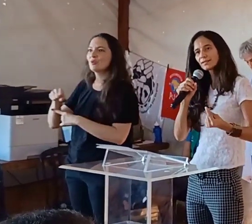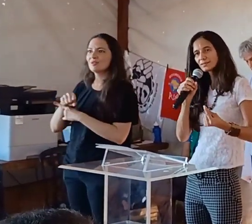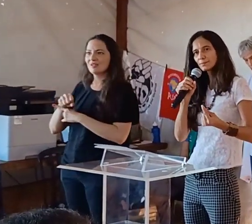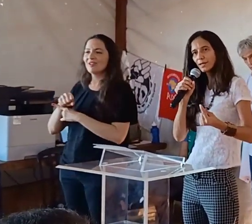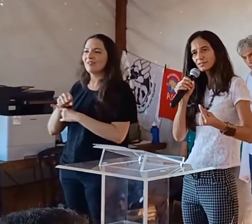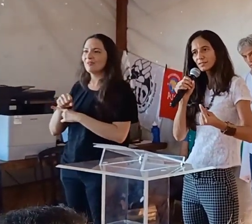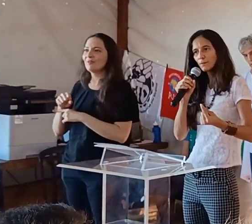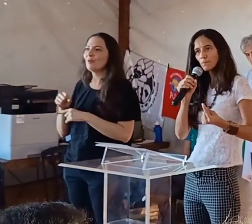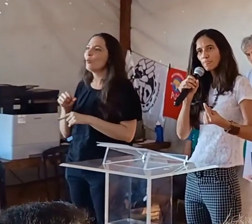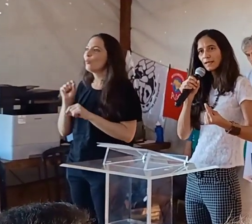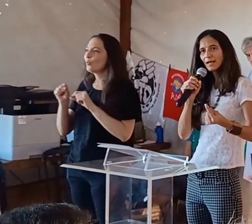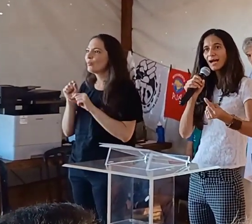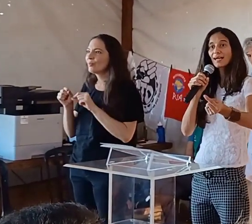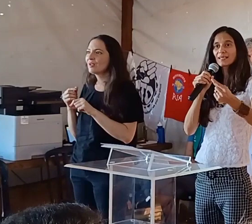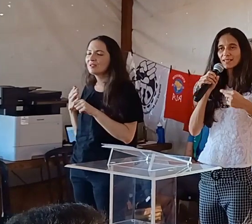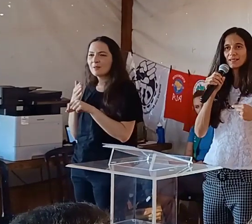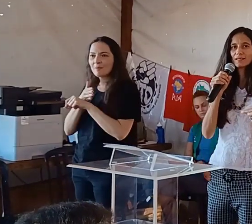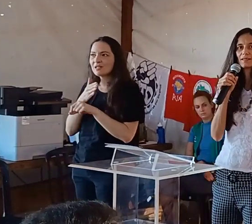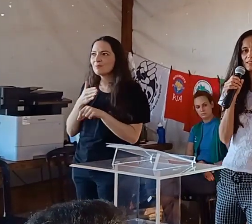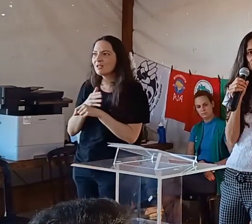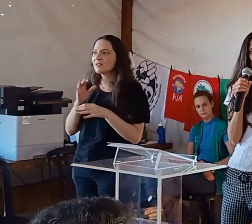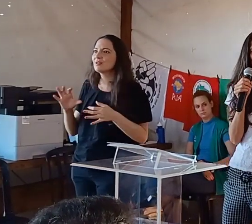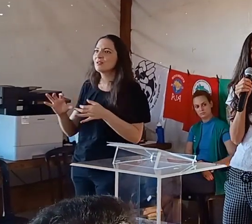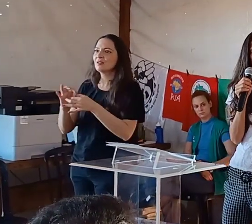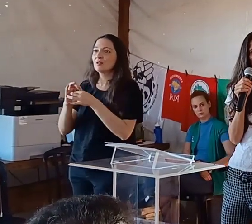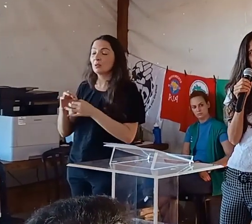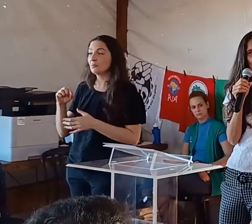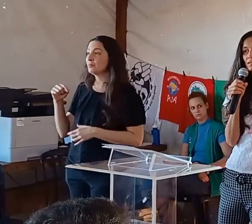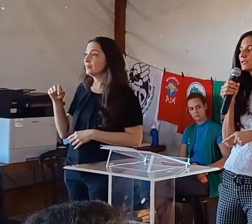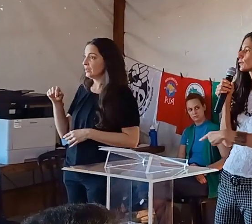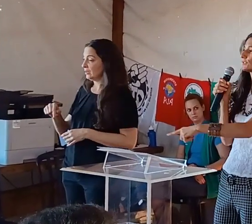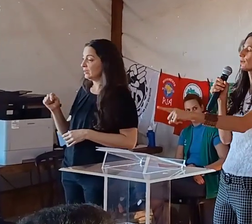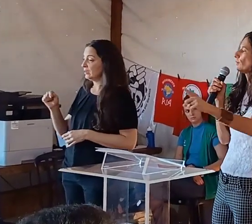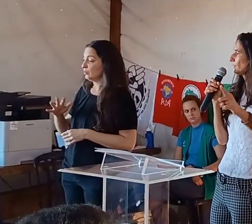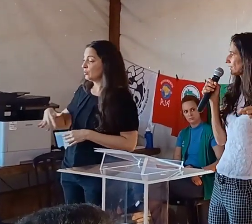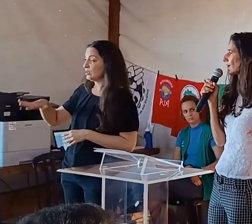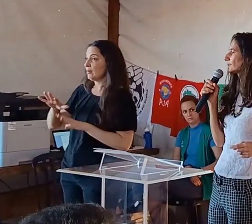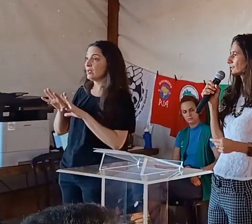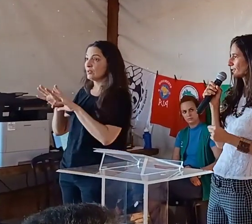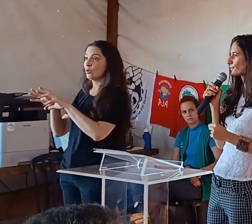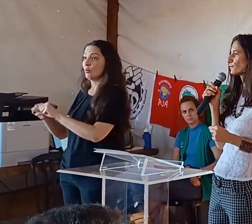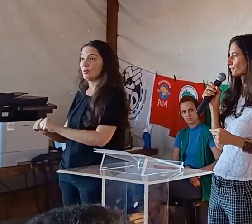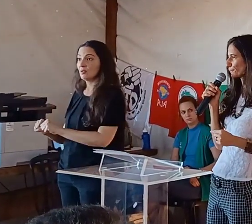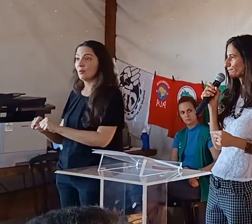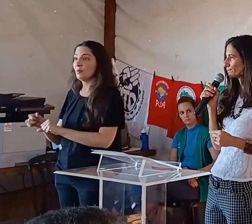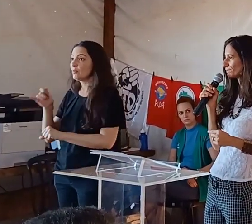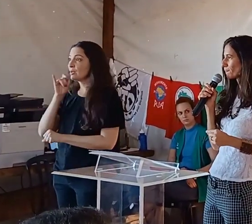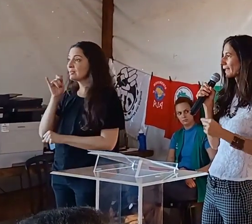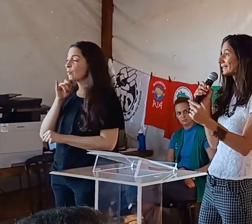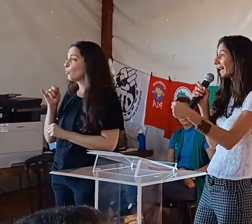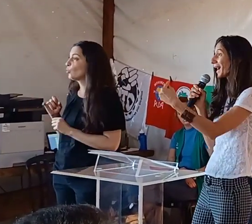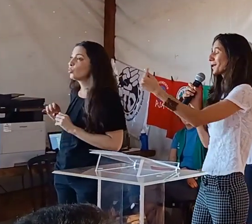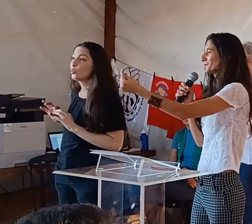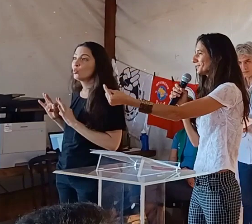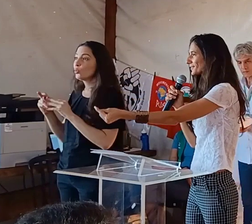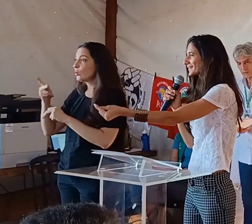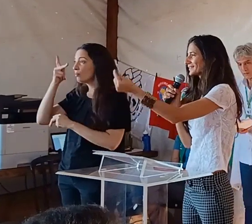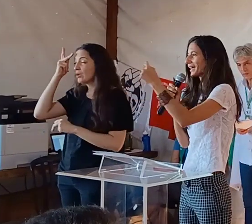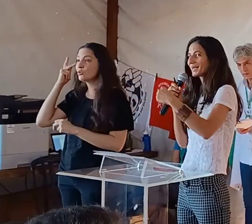de participação. Aqui nas ocupações, toda a comunidade se envolveu.